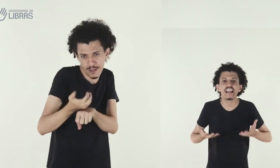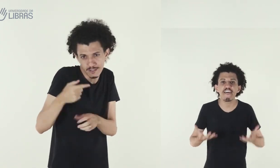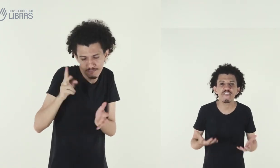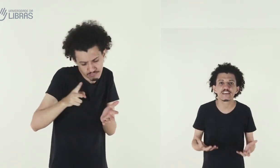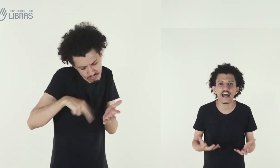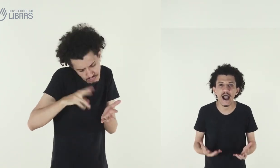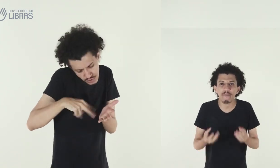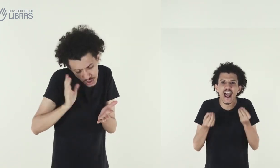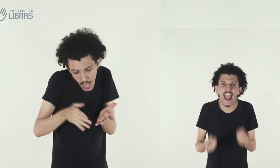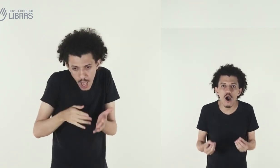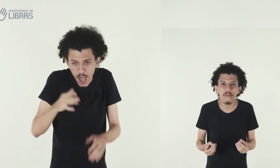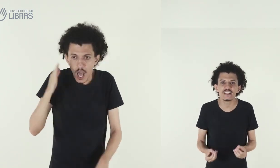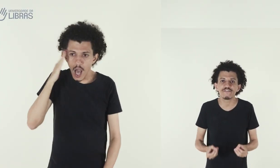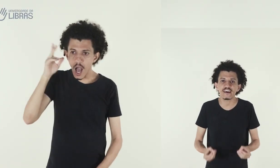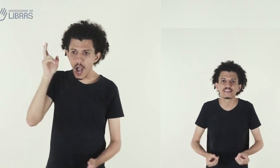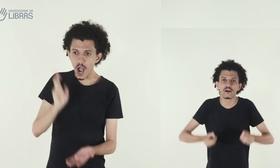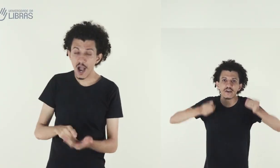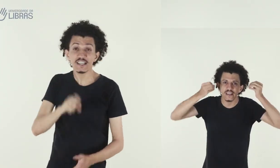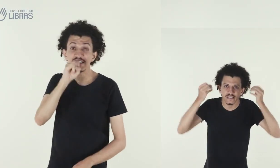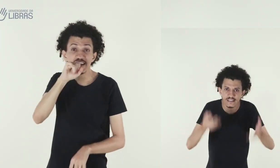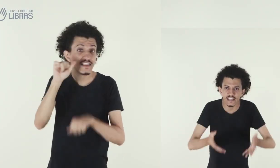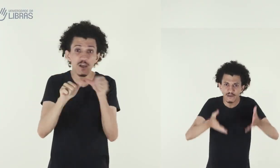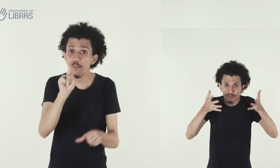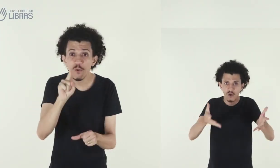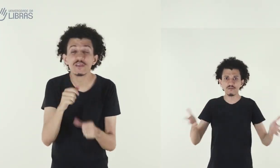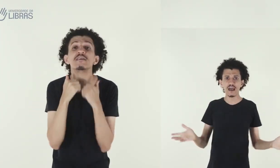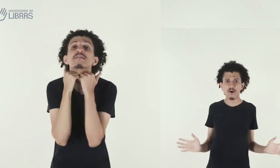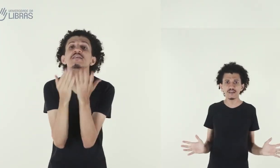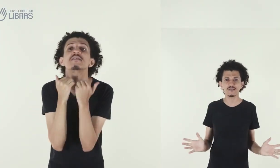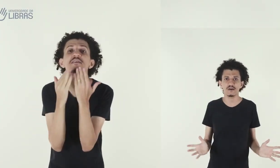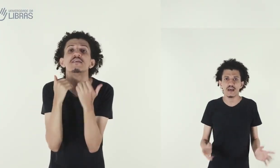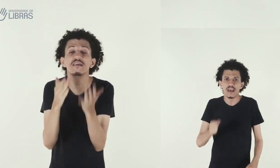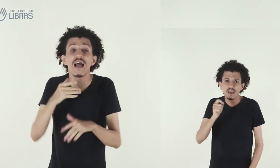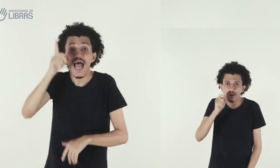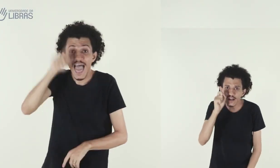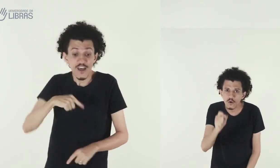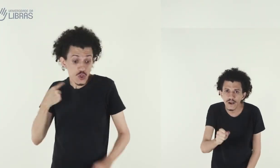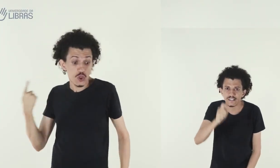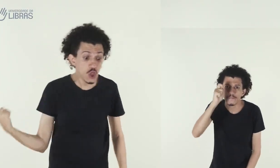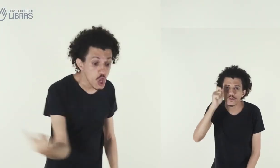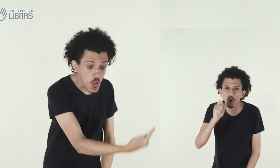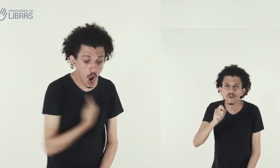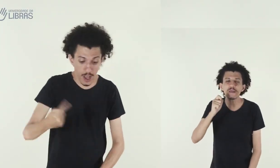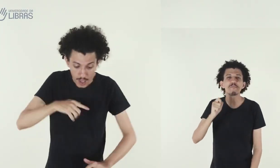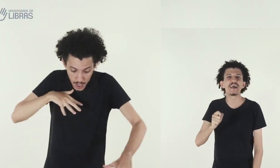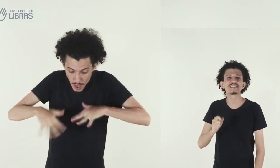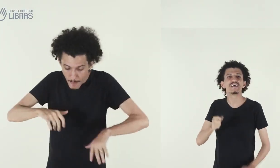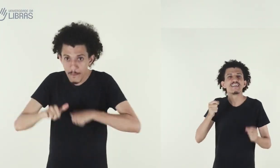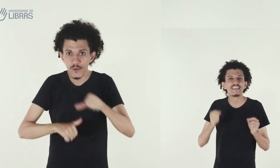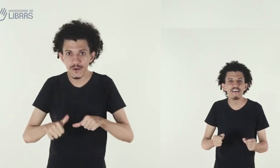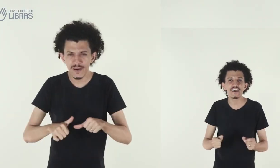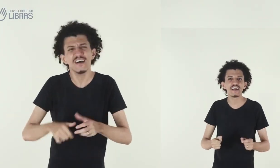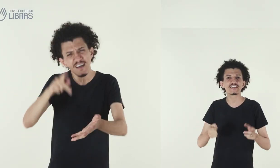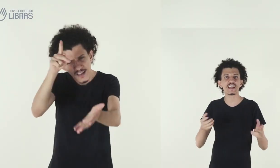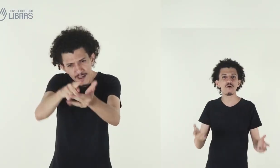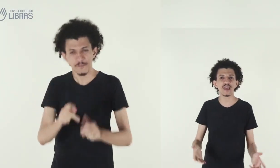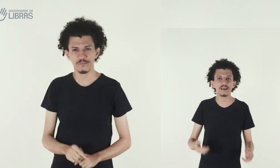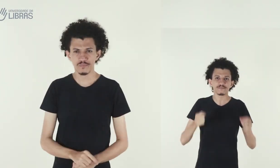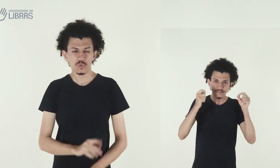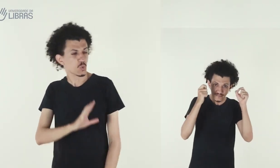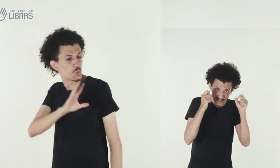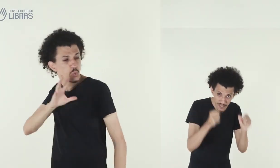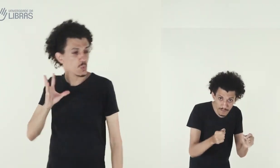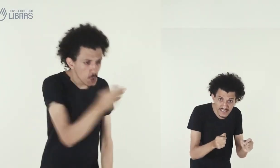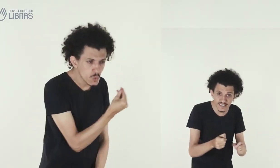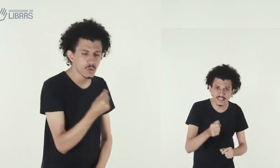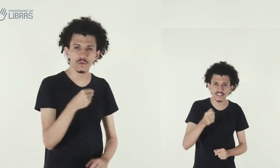de se levantar para realmente fazer o que esteja pronto o negócio. E outra coisa, toda empresa deveria ter